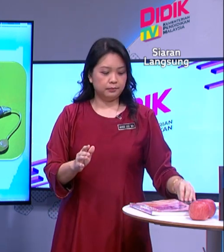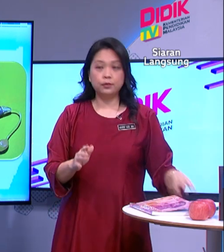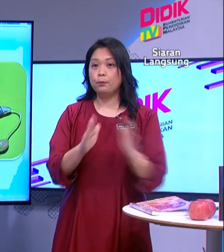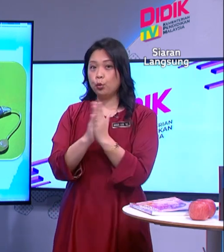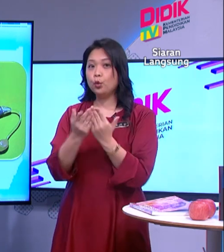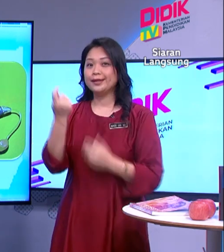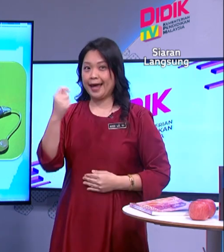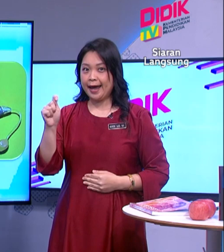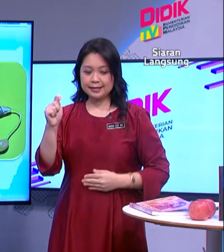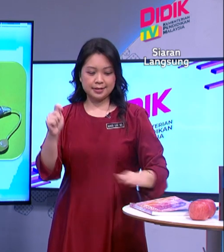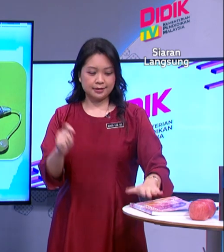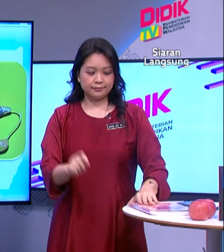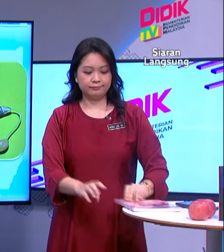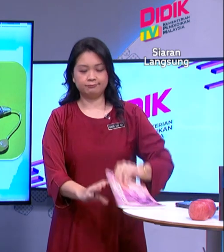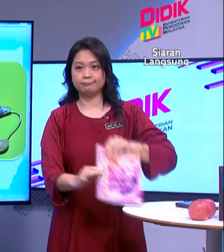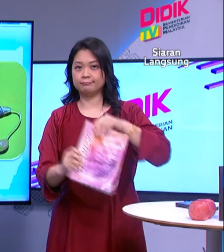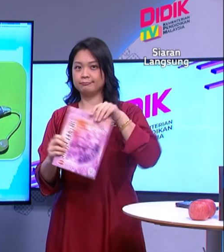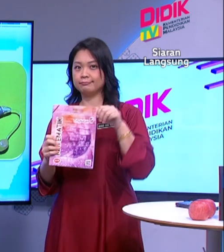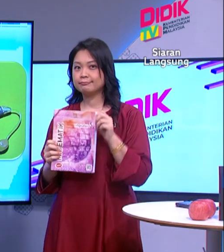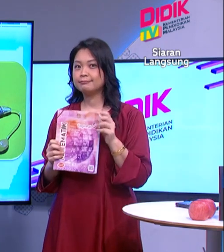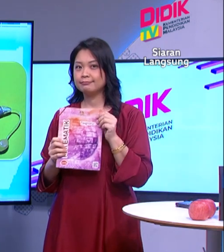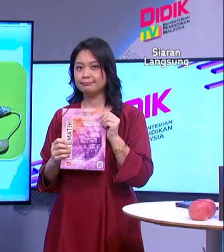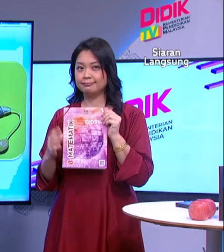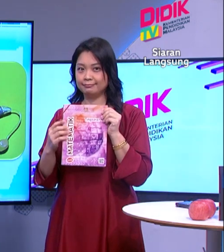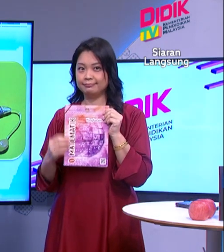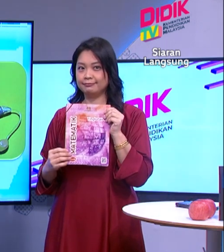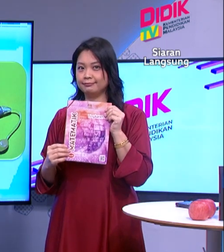buku teks Hai